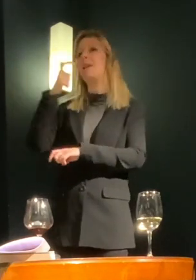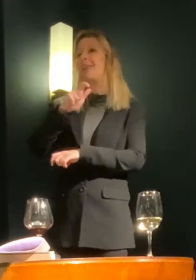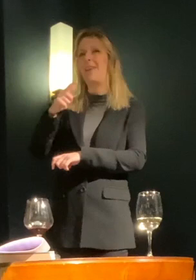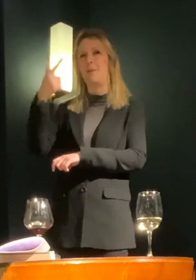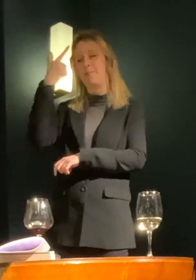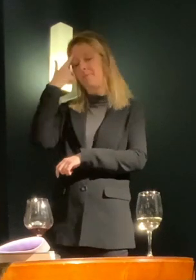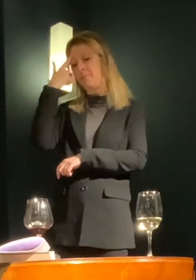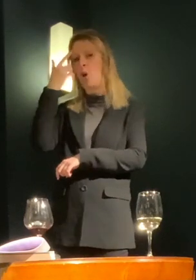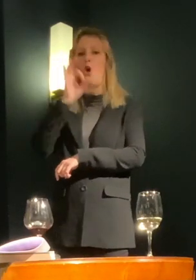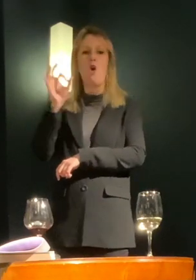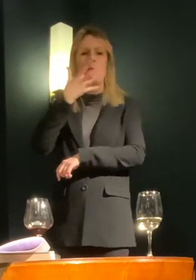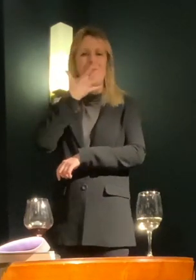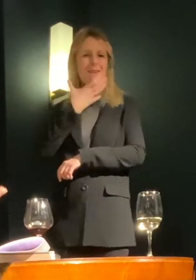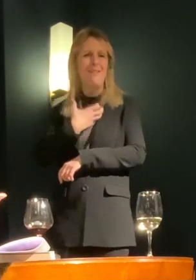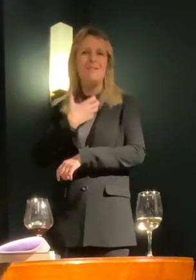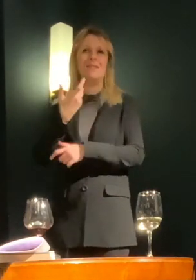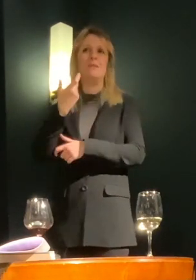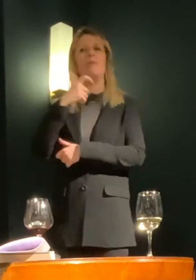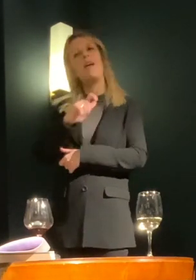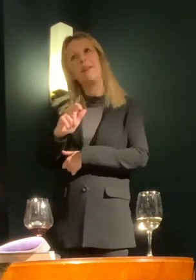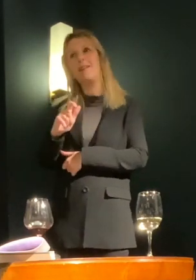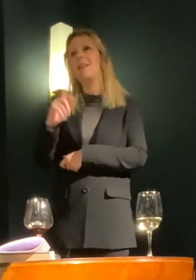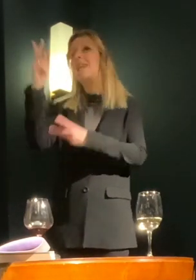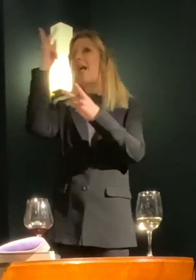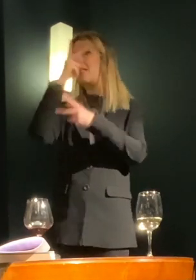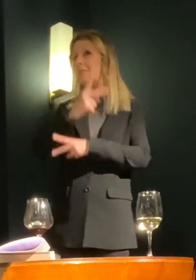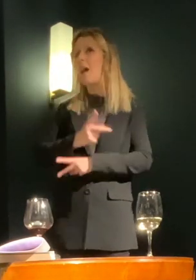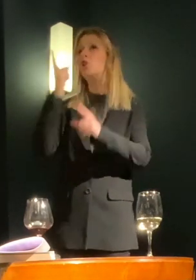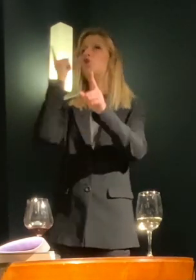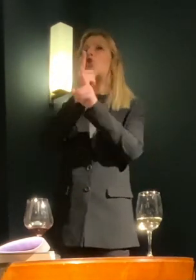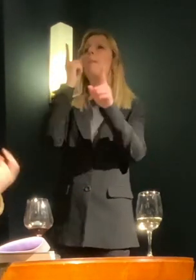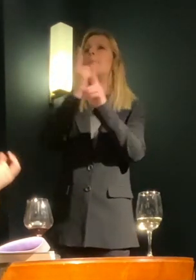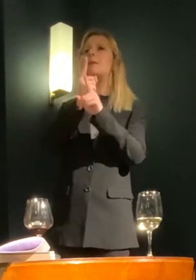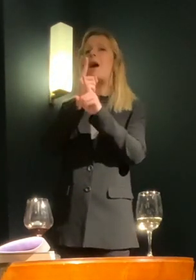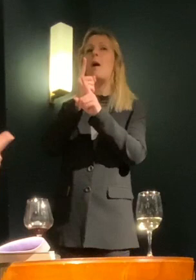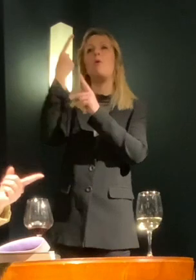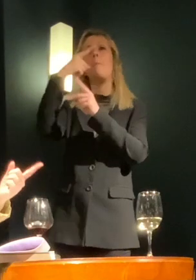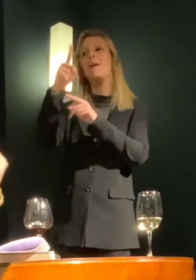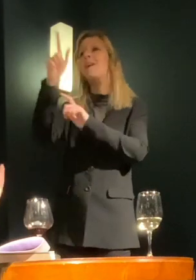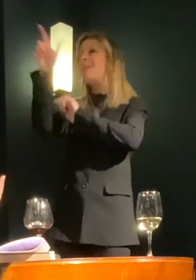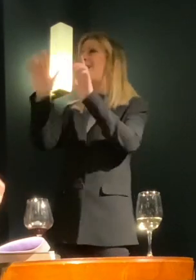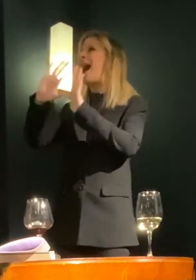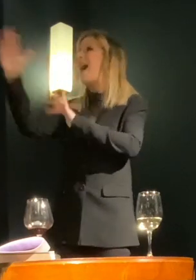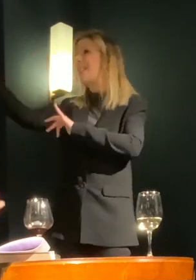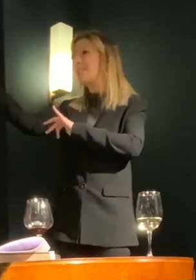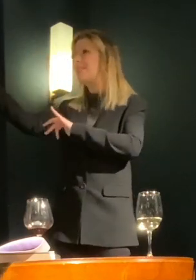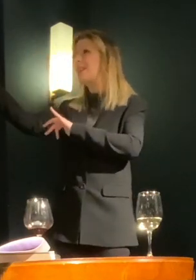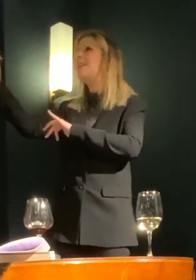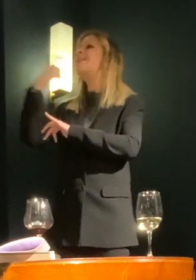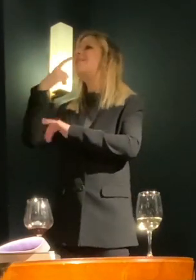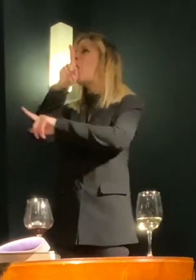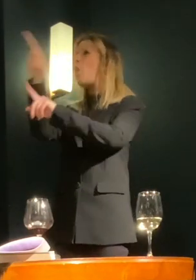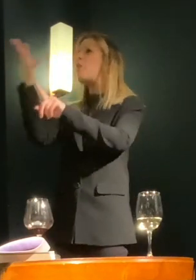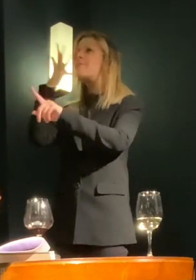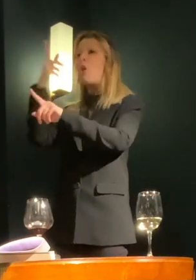di nostri malesseri, sono perché in realtà dobbiamo essere agli occhi degli altri quello che vogliono siamo e non quello che